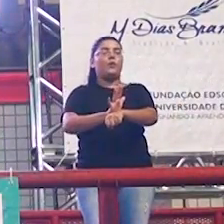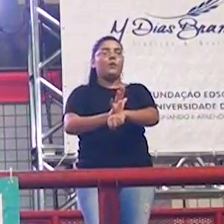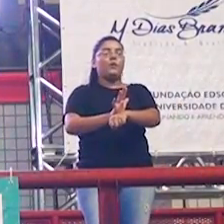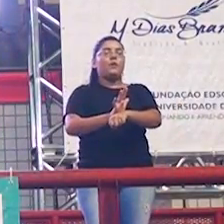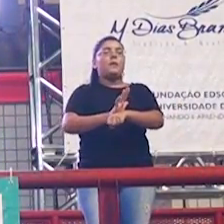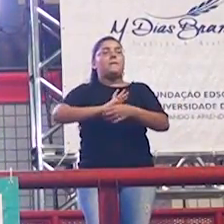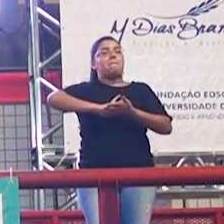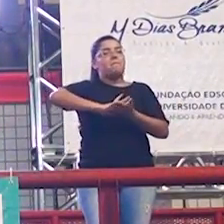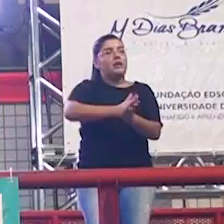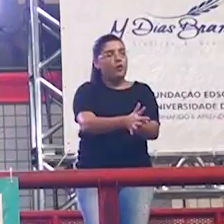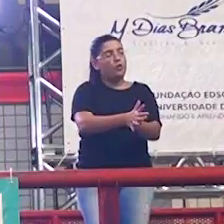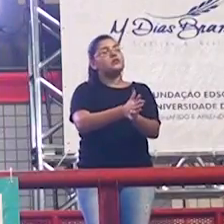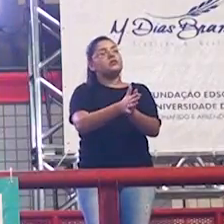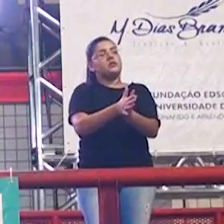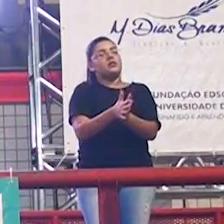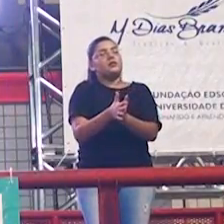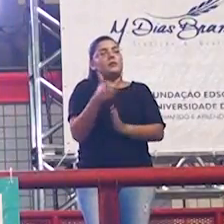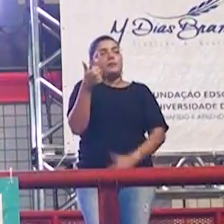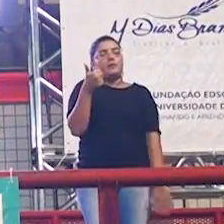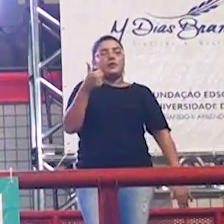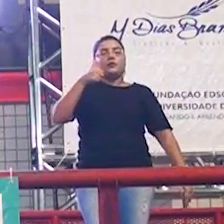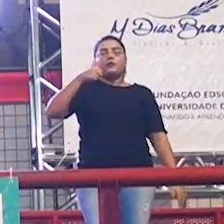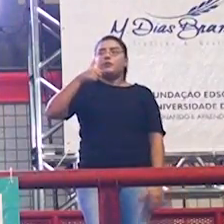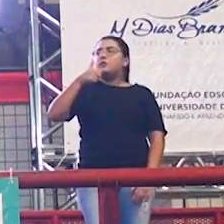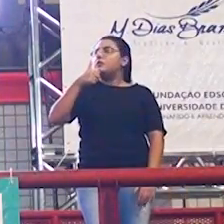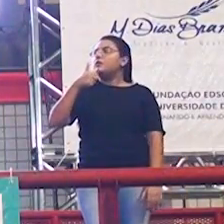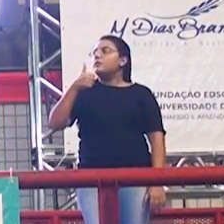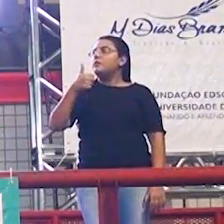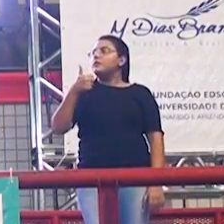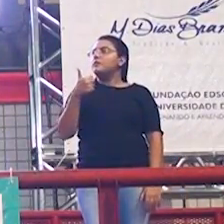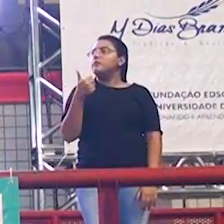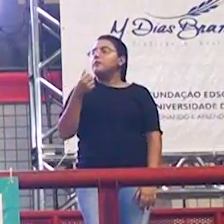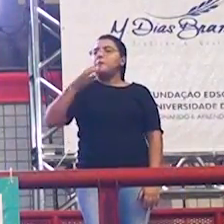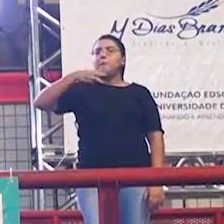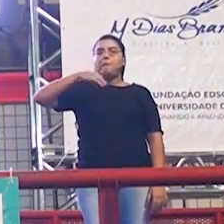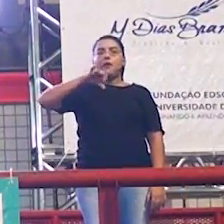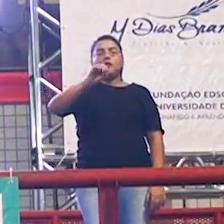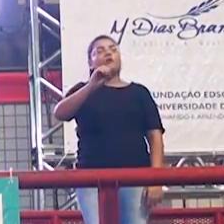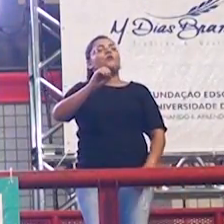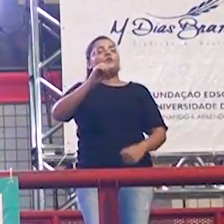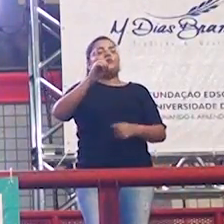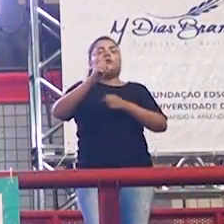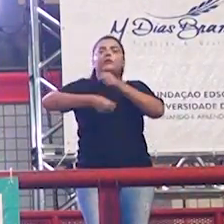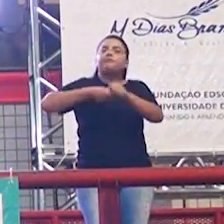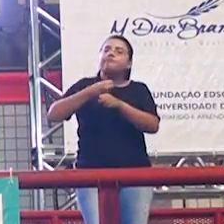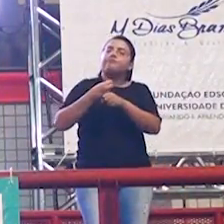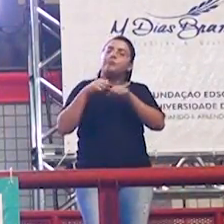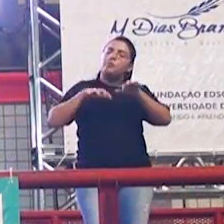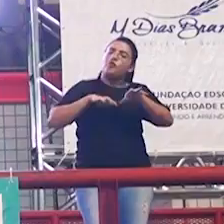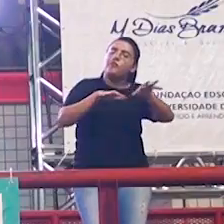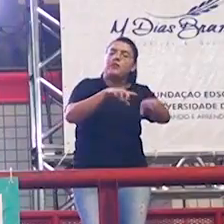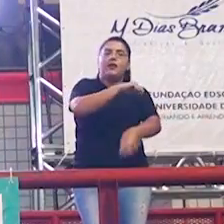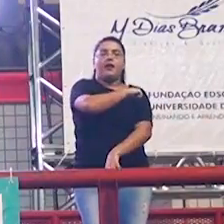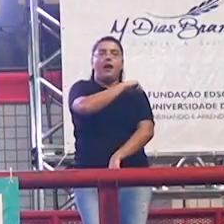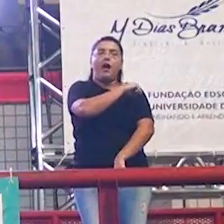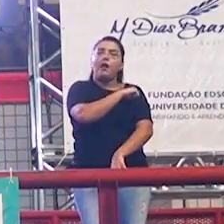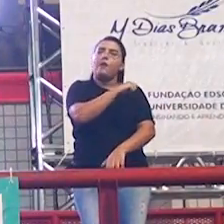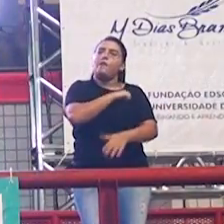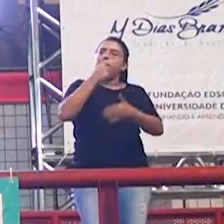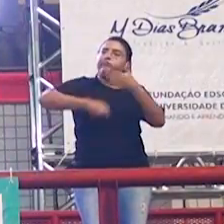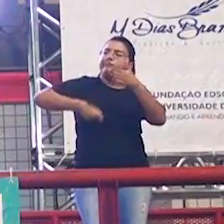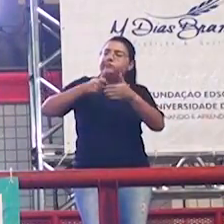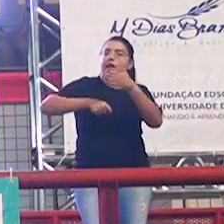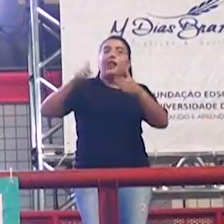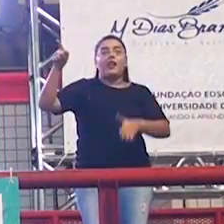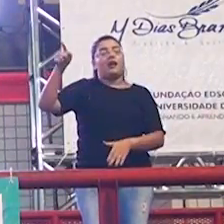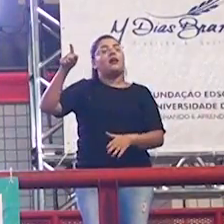isso? 68, maio, o ano que nunca acabou. Os movimentos estudantis e as barricadas em